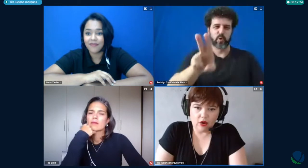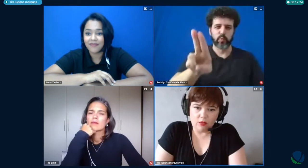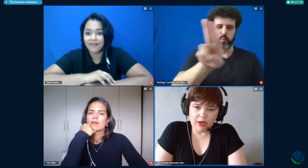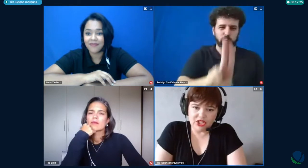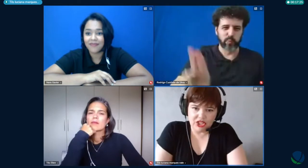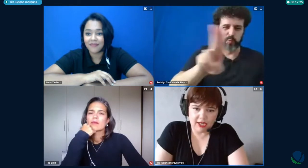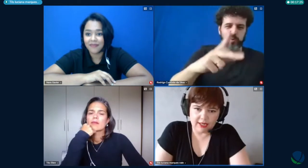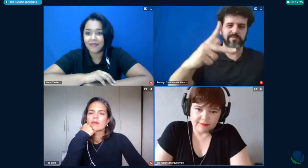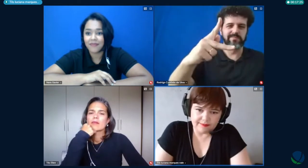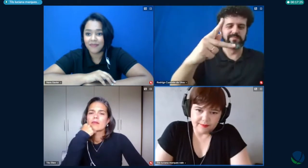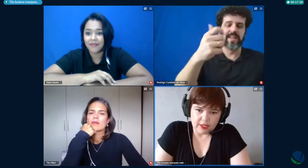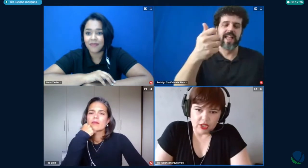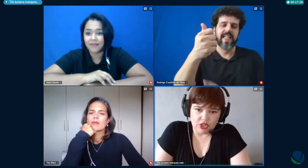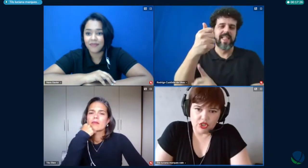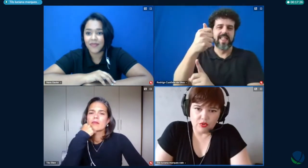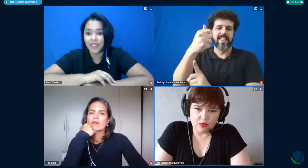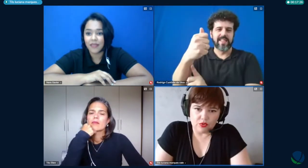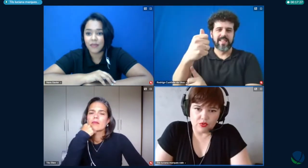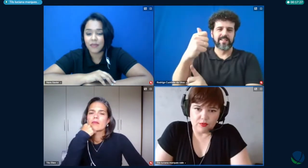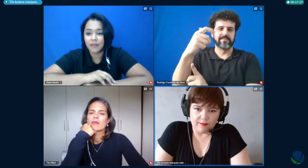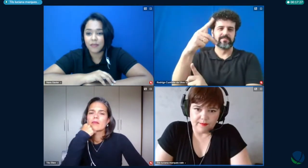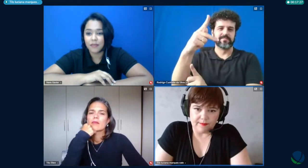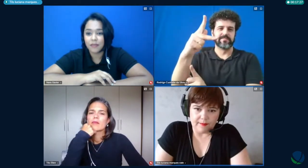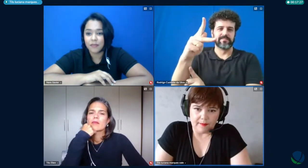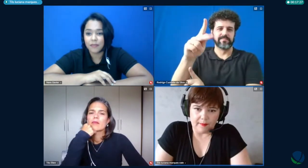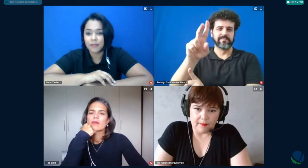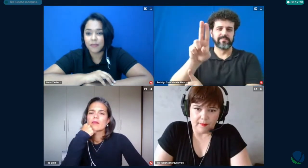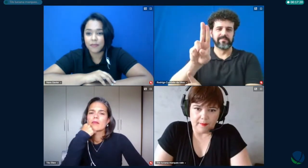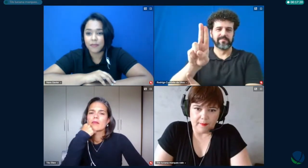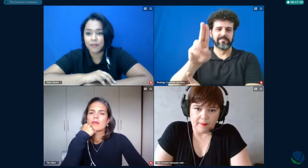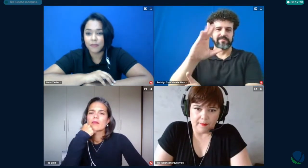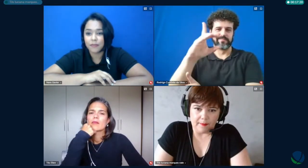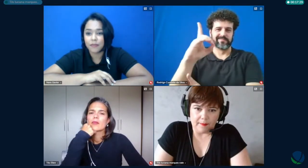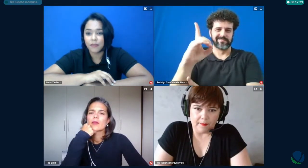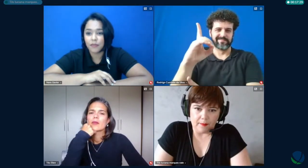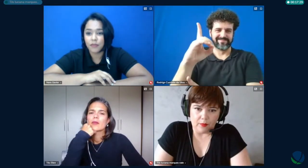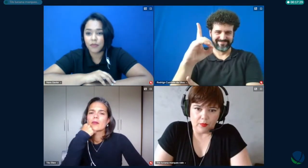E aí, como uma dica de uso,